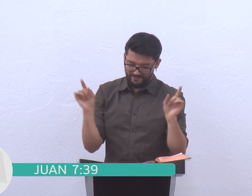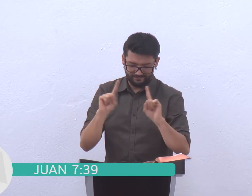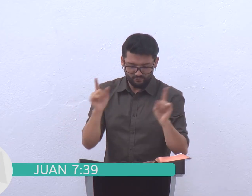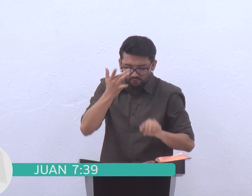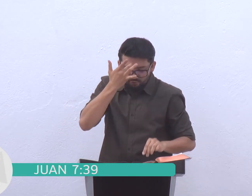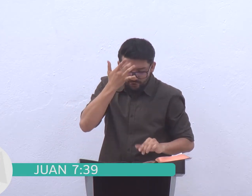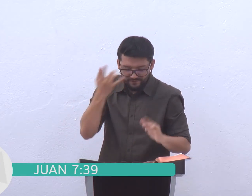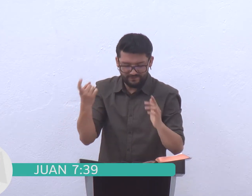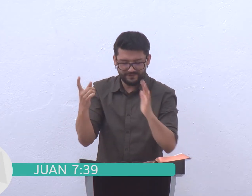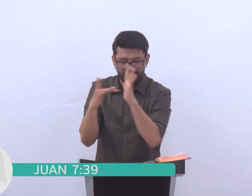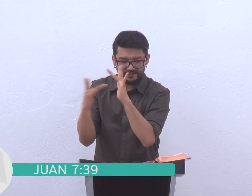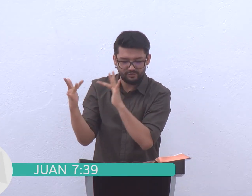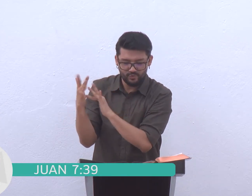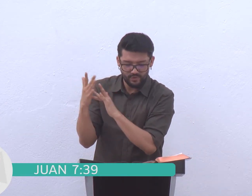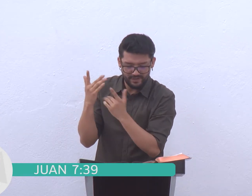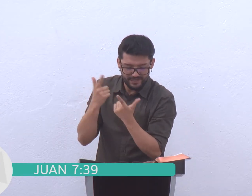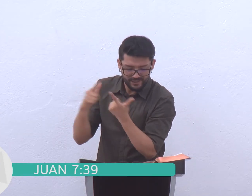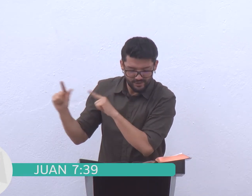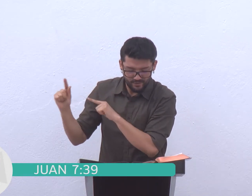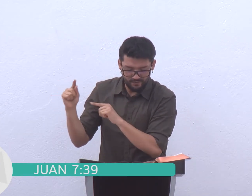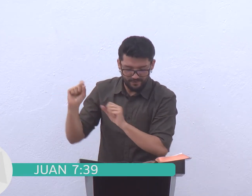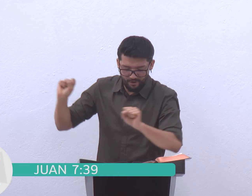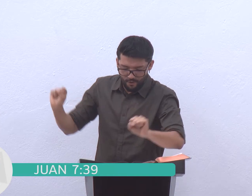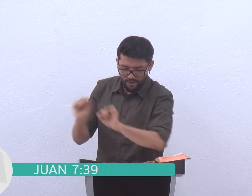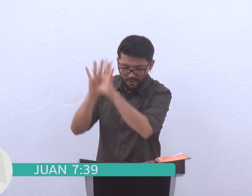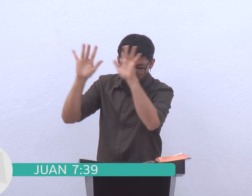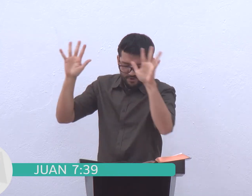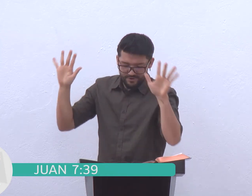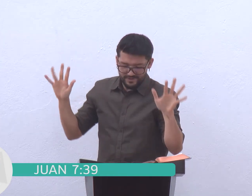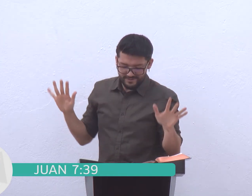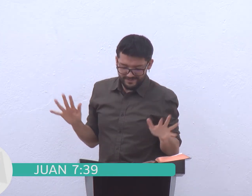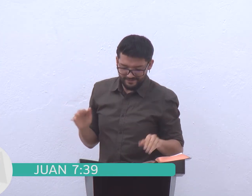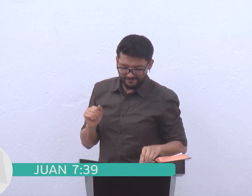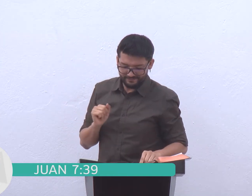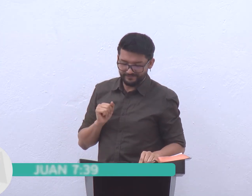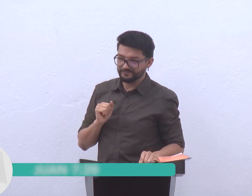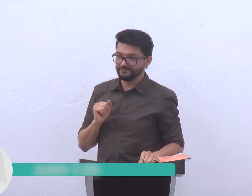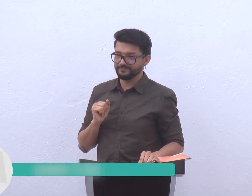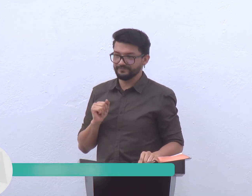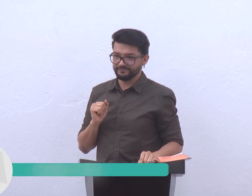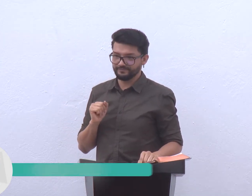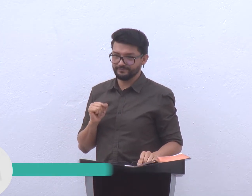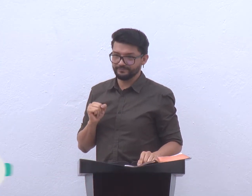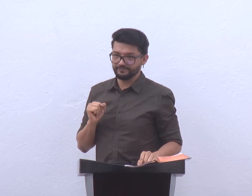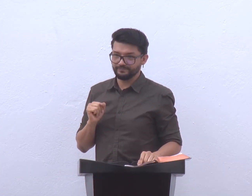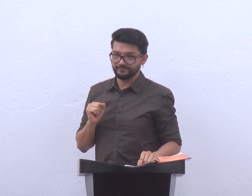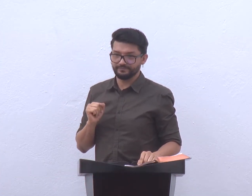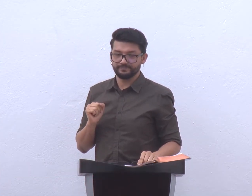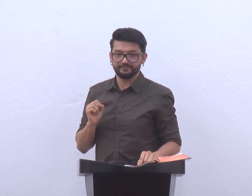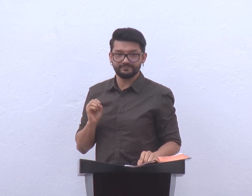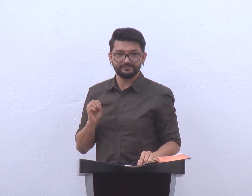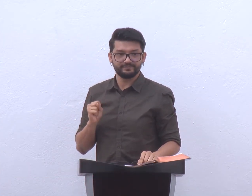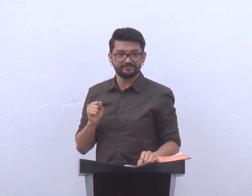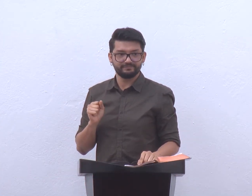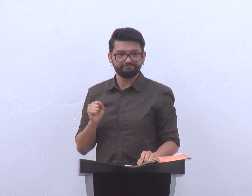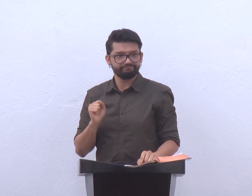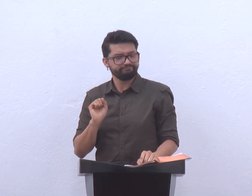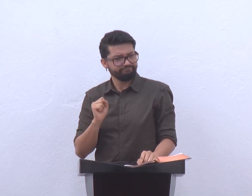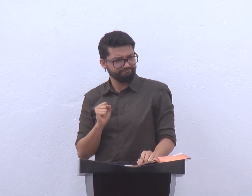no había venido el Espíritu Santo, porque Jesús no había sido aún glorificado.